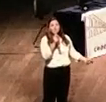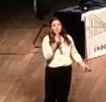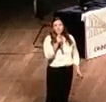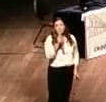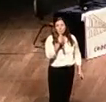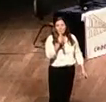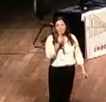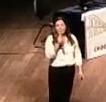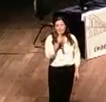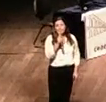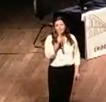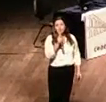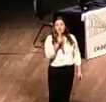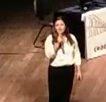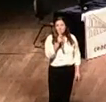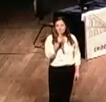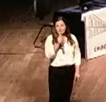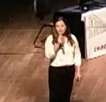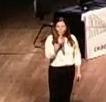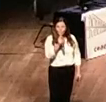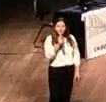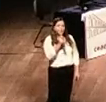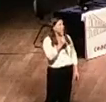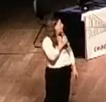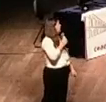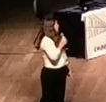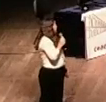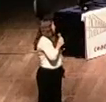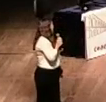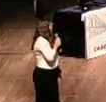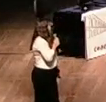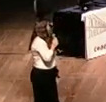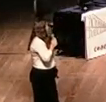análise do nossos processos licitatórios